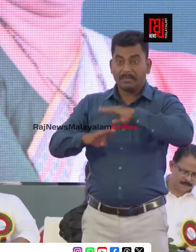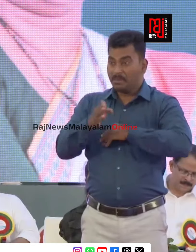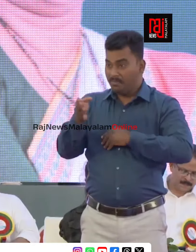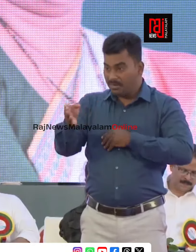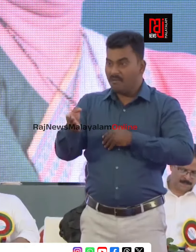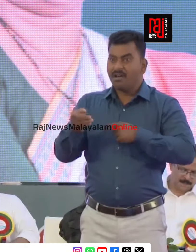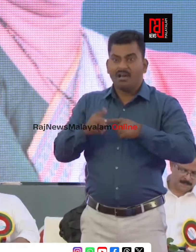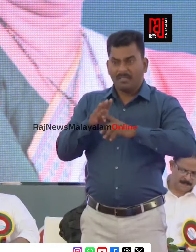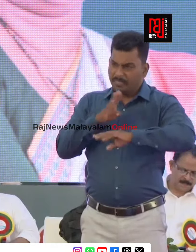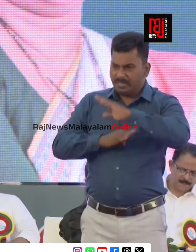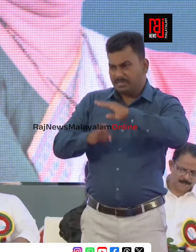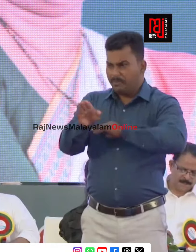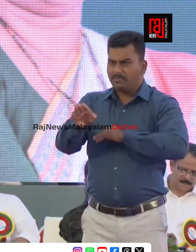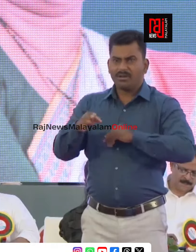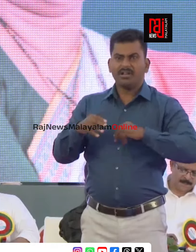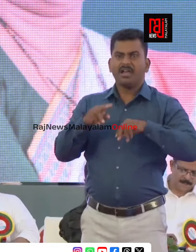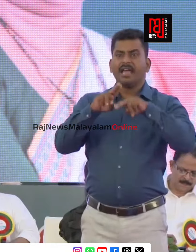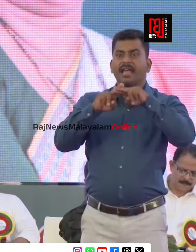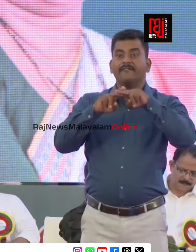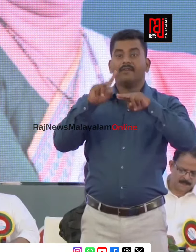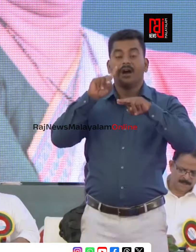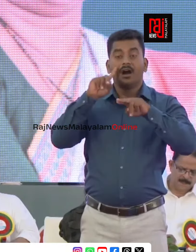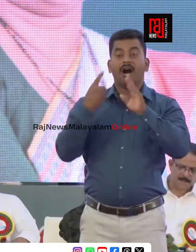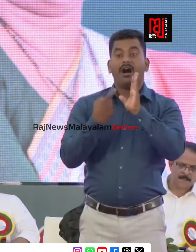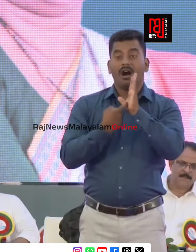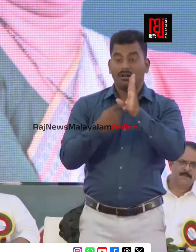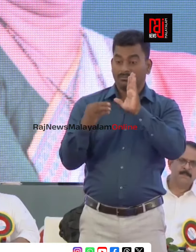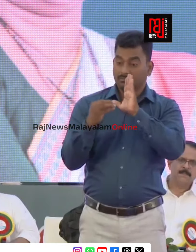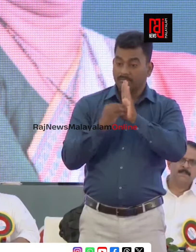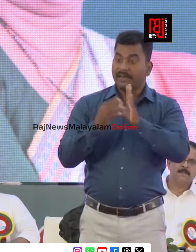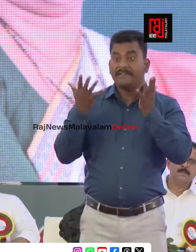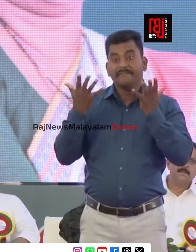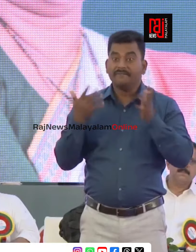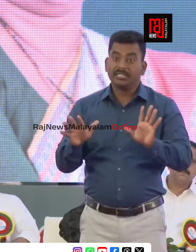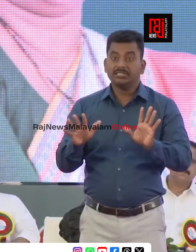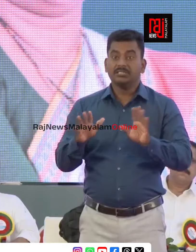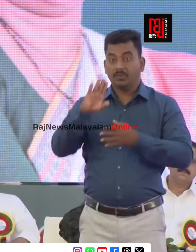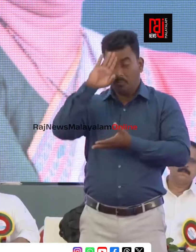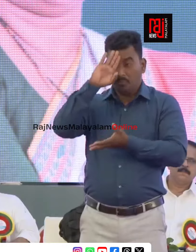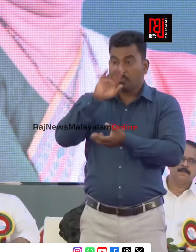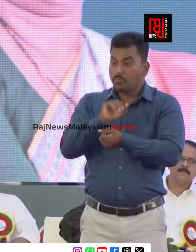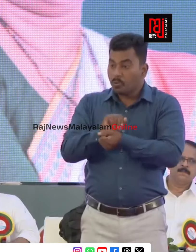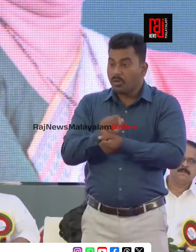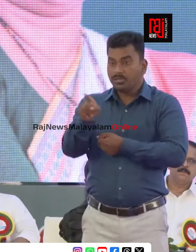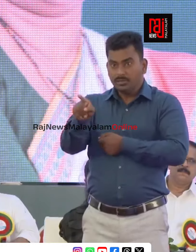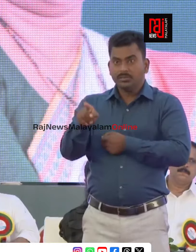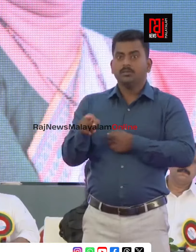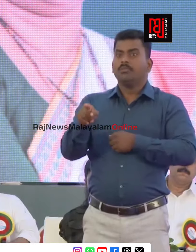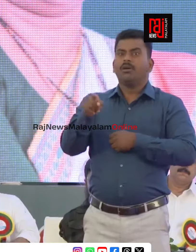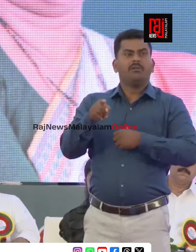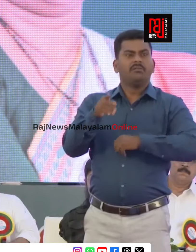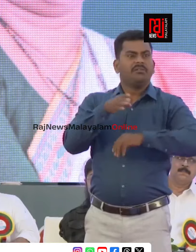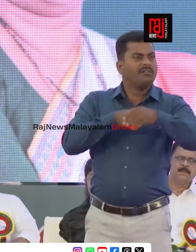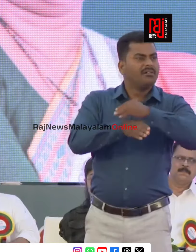ബഹുമാനപ്പെട്ട ഹൈക്കോടതിയുടെ അനുവാദത്തോടെ പ്രത്യേക കോടതികളും കേരളത്തിൽ